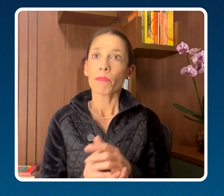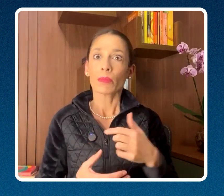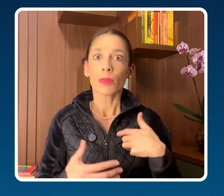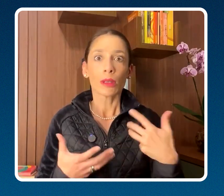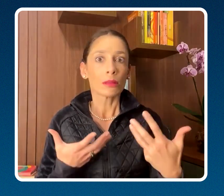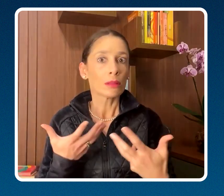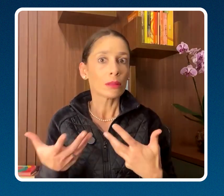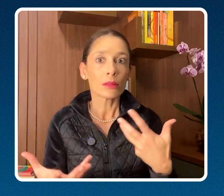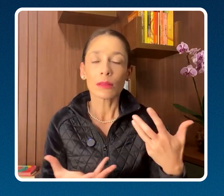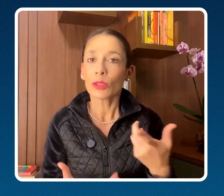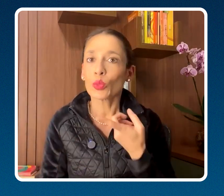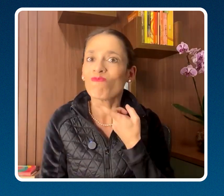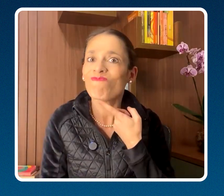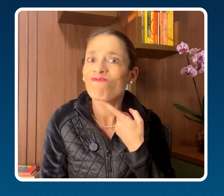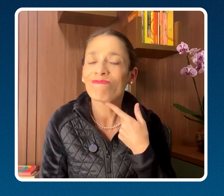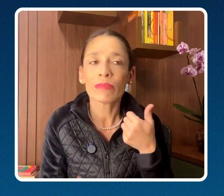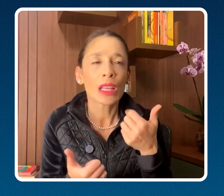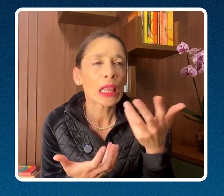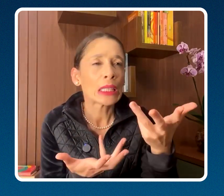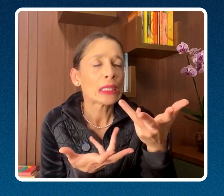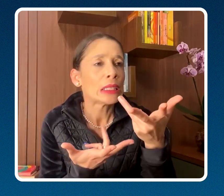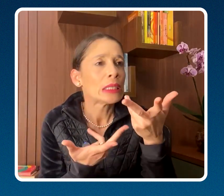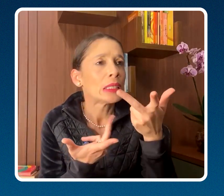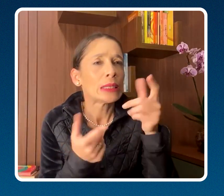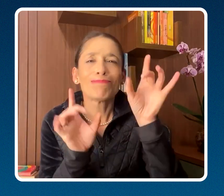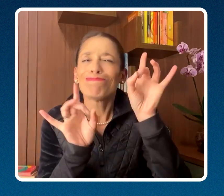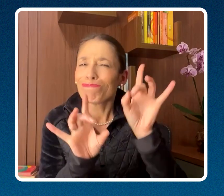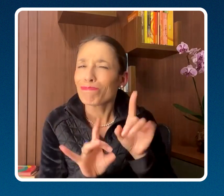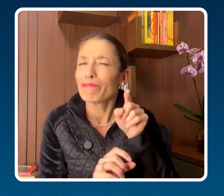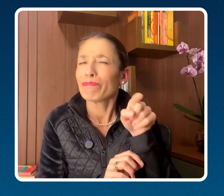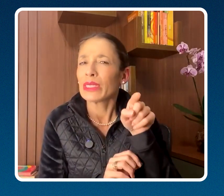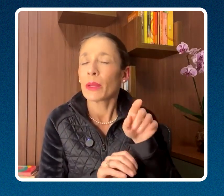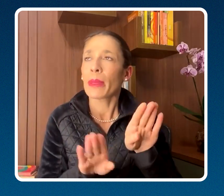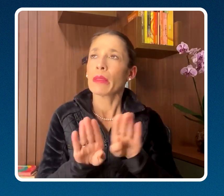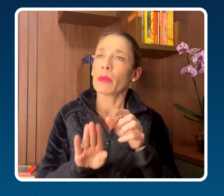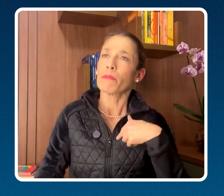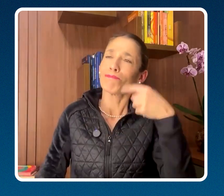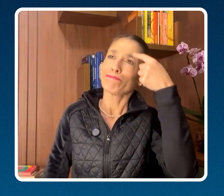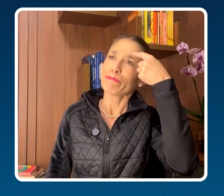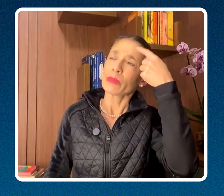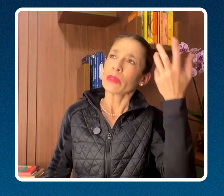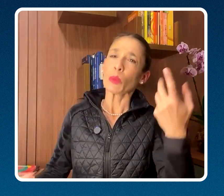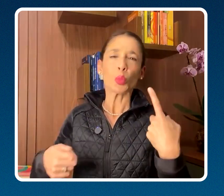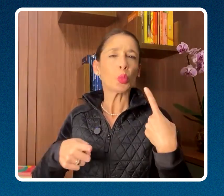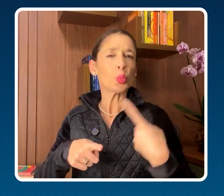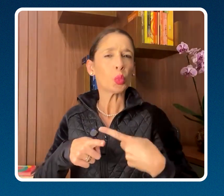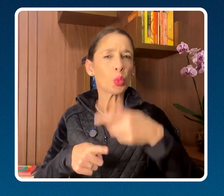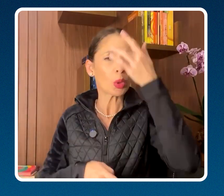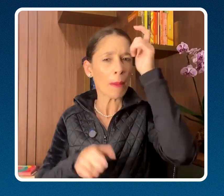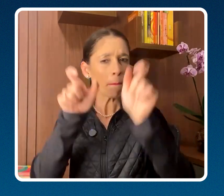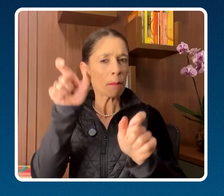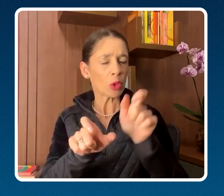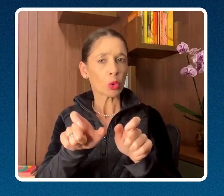me encantando. Fiquei encantada especialmente, mas ao mesmo tempo eu me impressionava porque que aquelas pessoas não